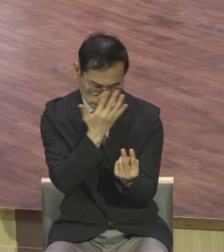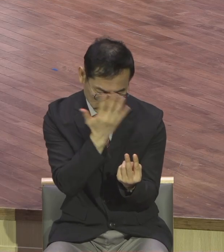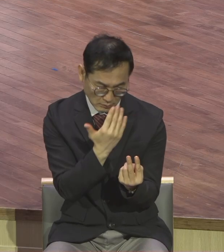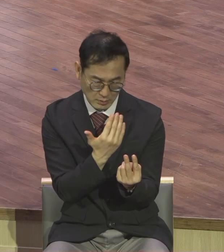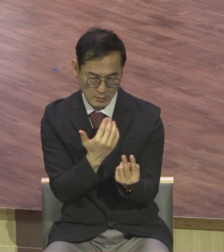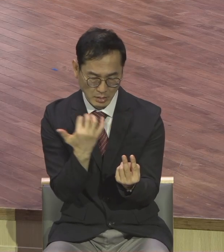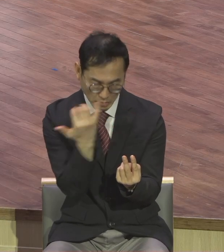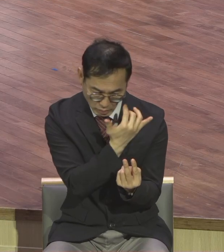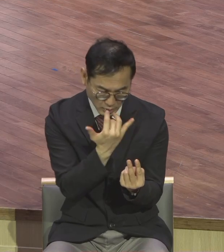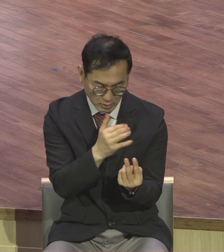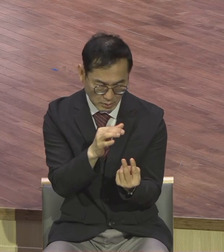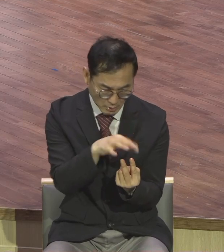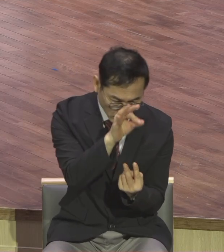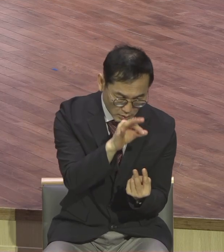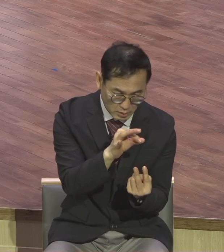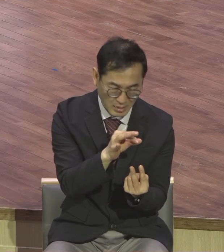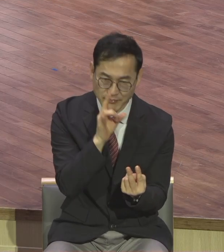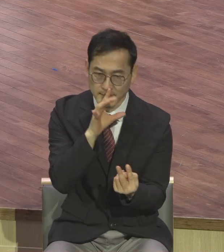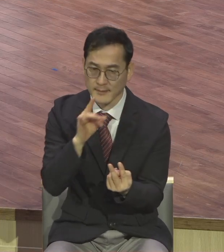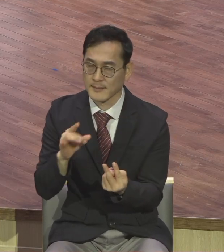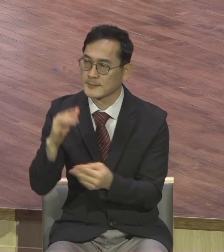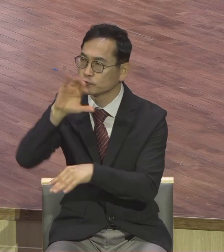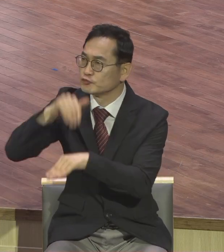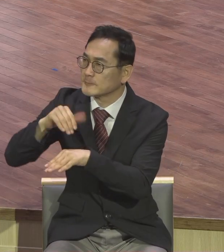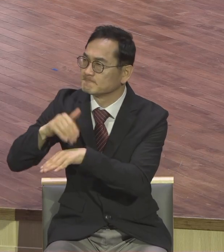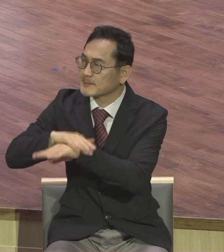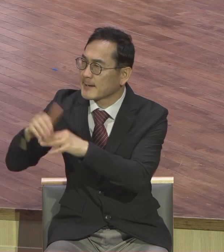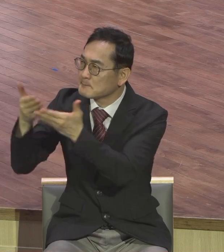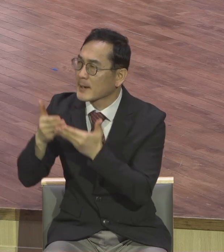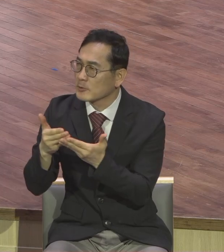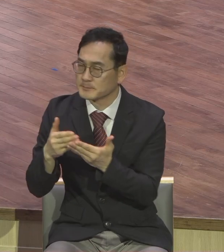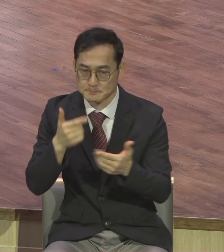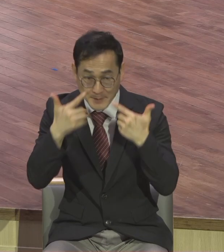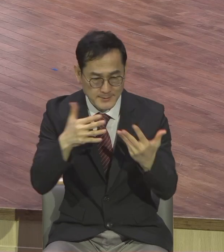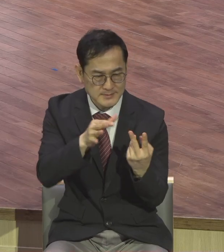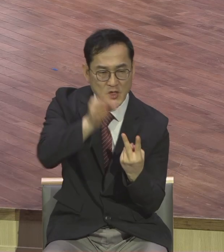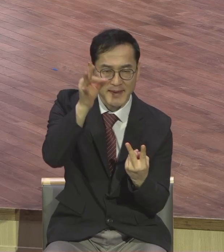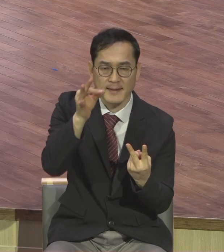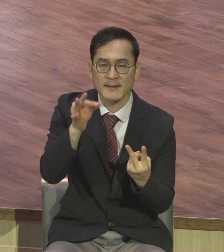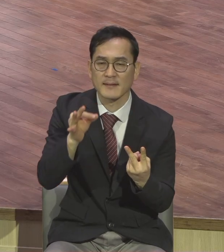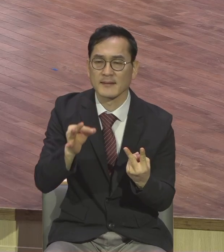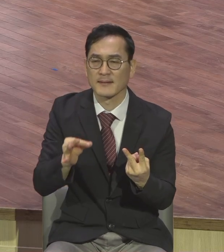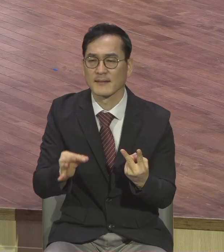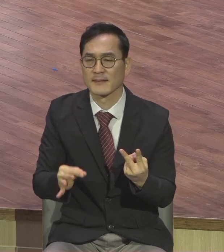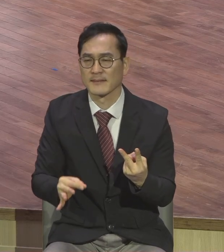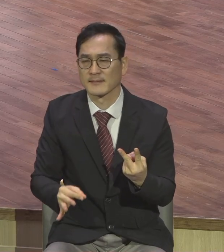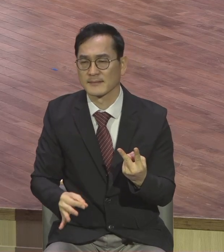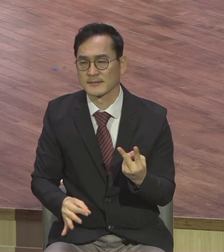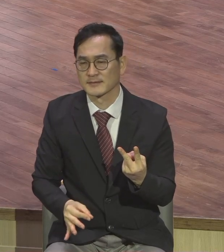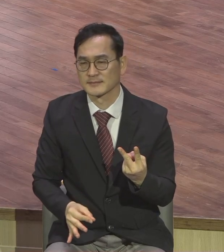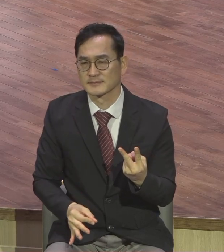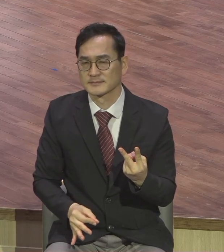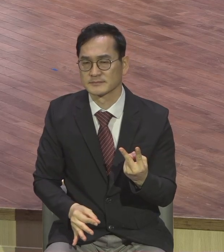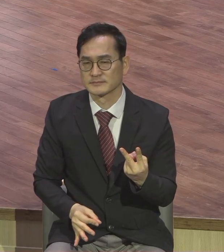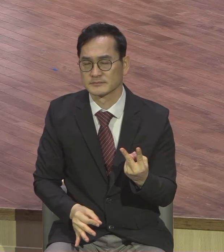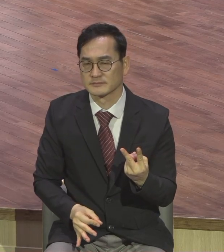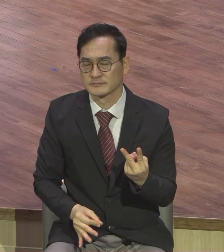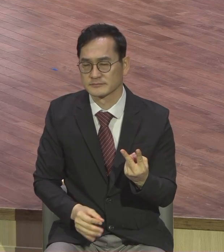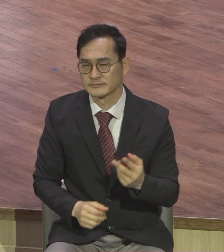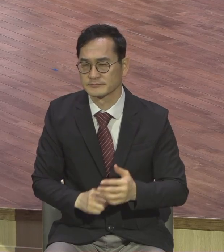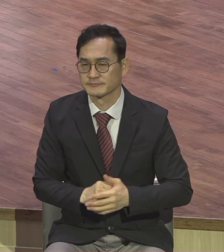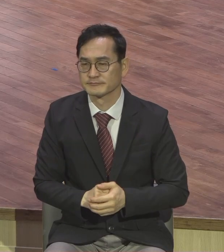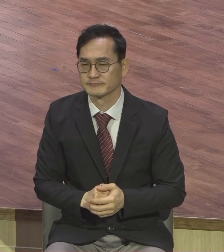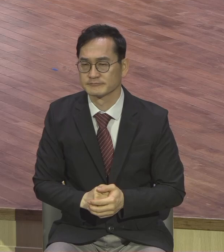됩니다. 훈련 받으시 바랍니다. 체질이 딱 이래 될 때 하늘 보좌의 축복을